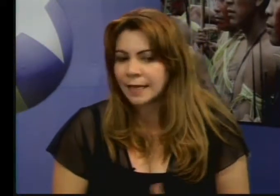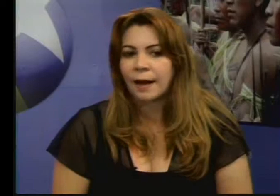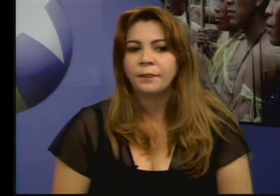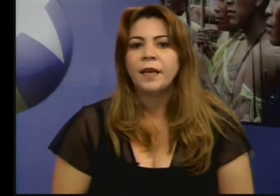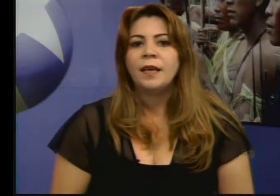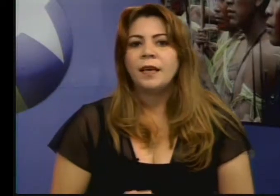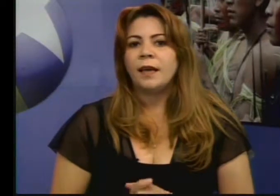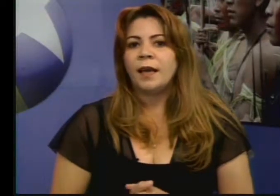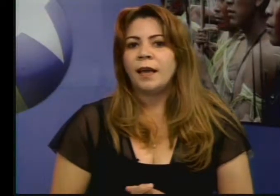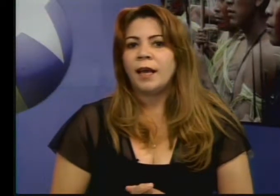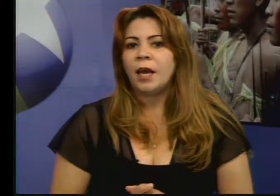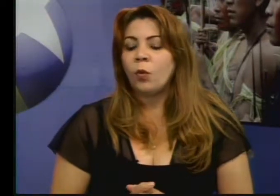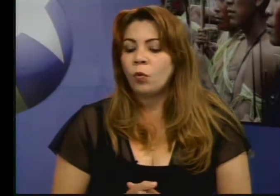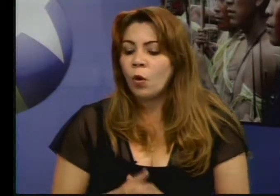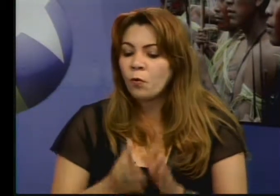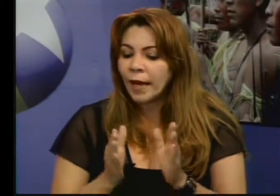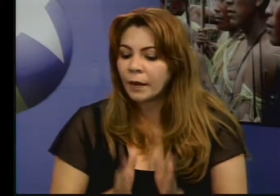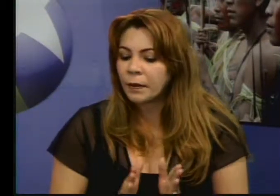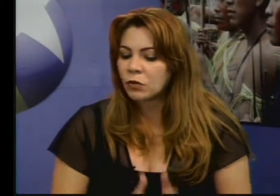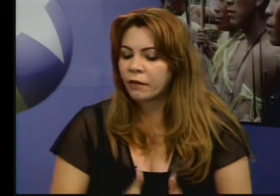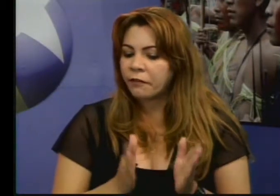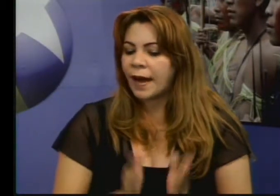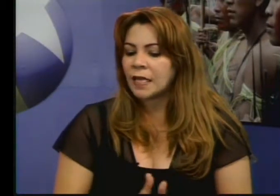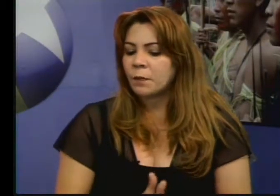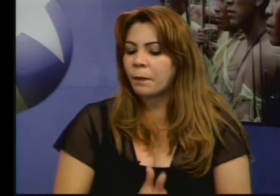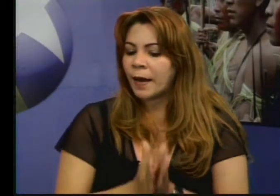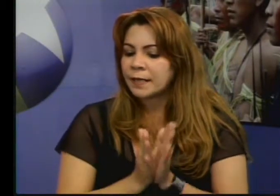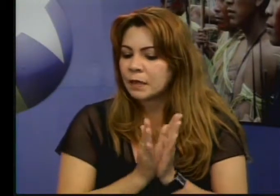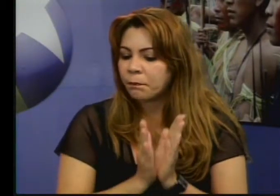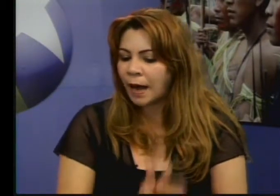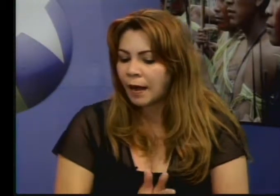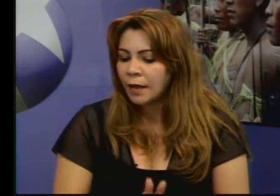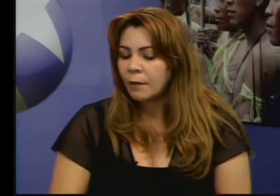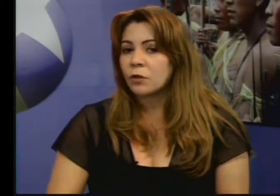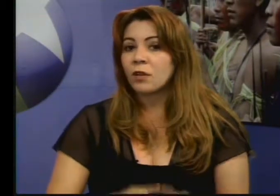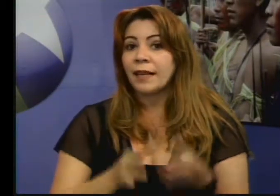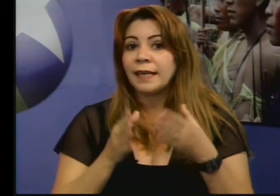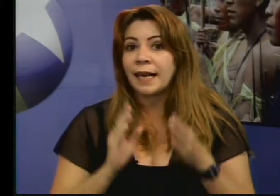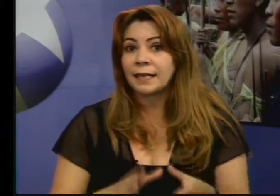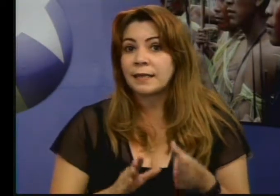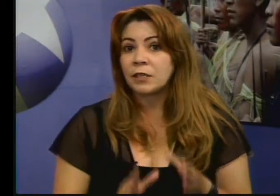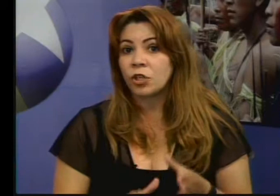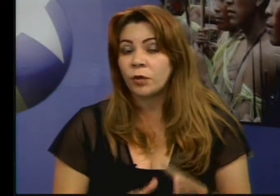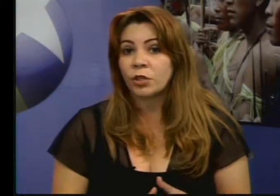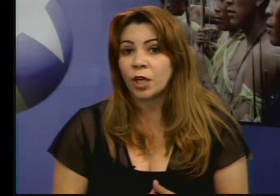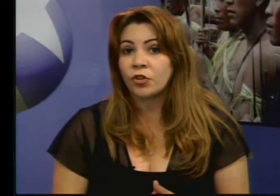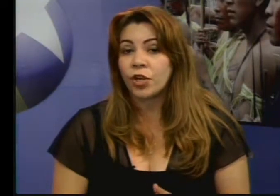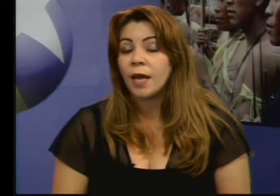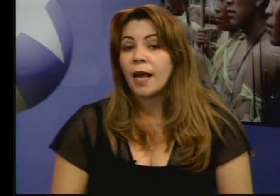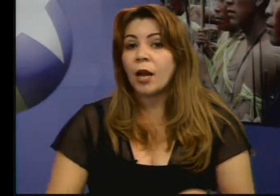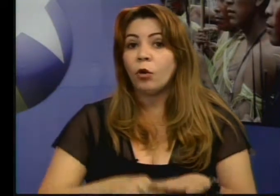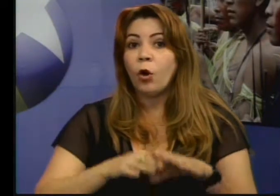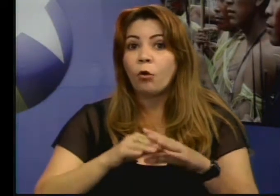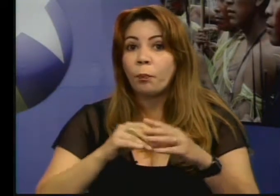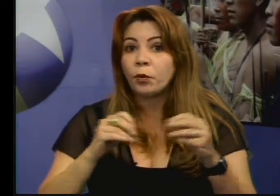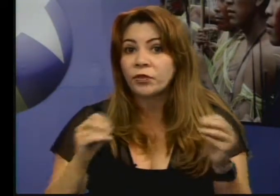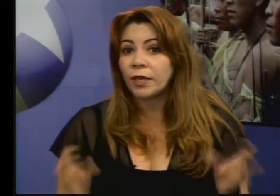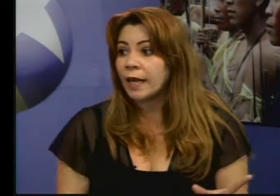parabenizar. Como é que a pessoa faz para participar? A pessoa está em casa assistindo a gente, é louco por